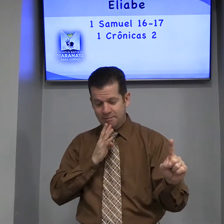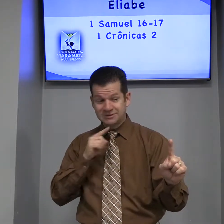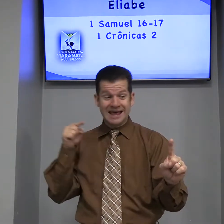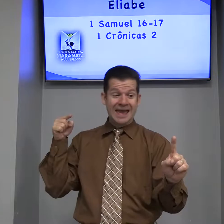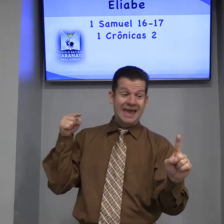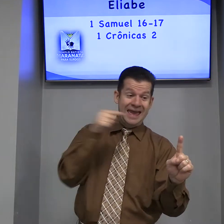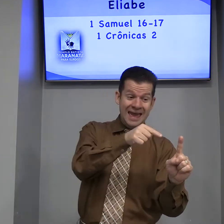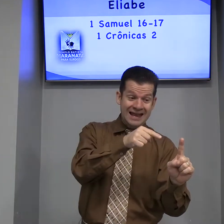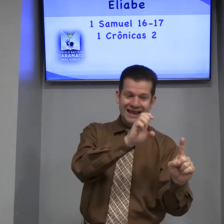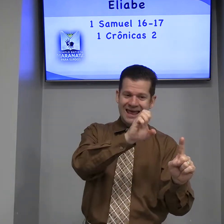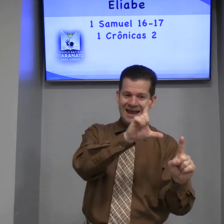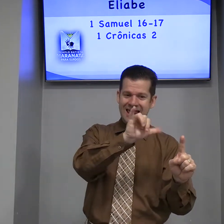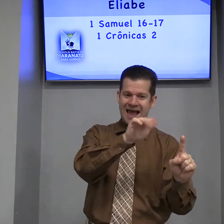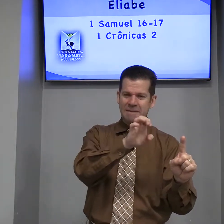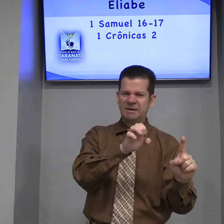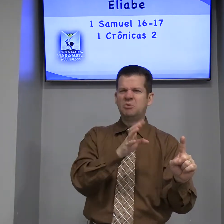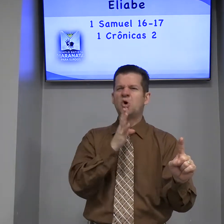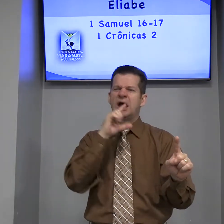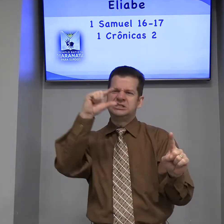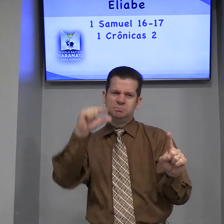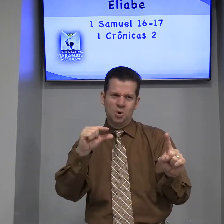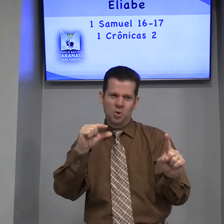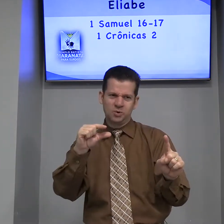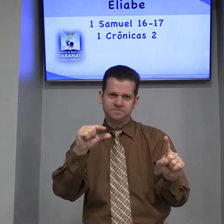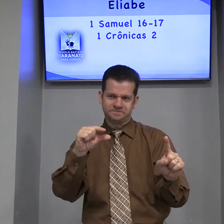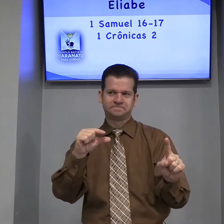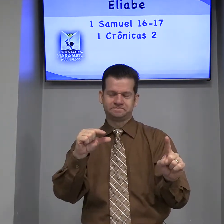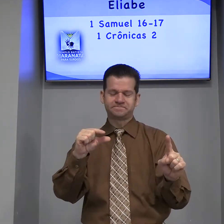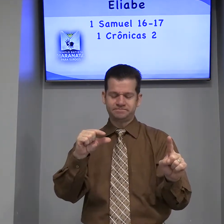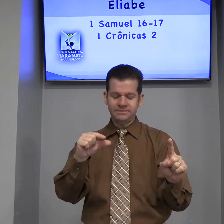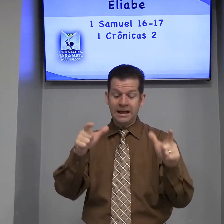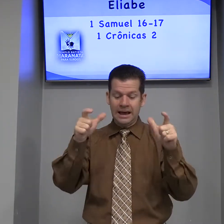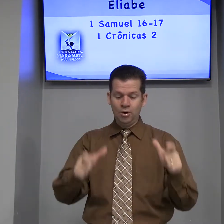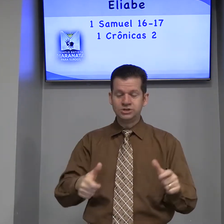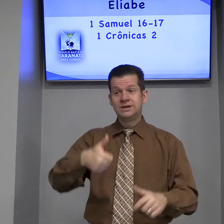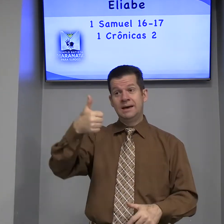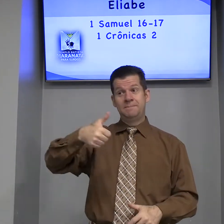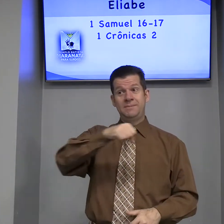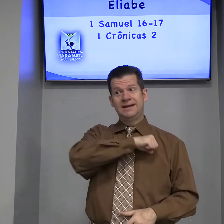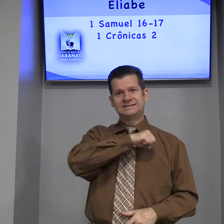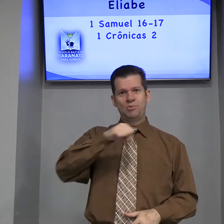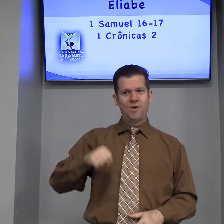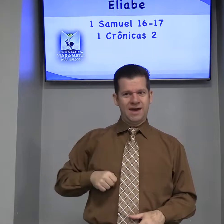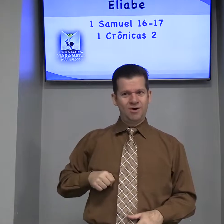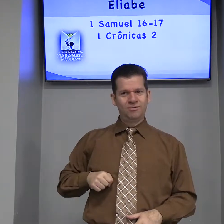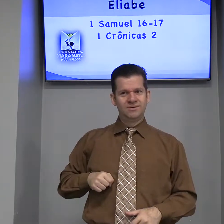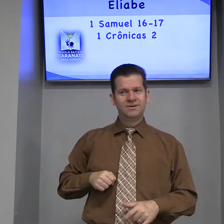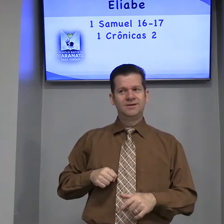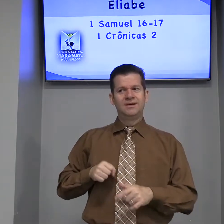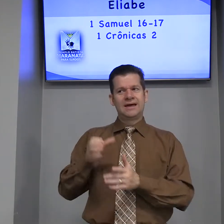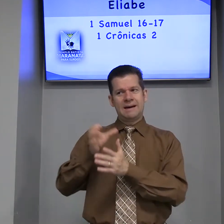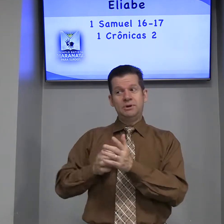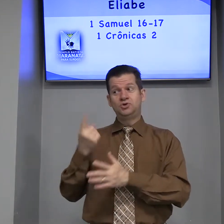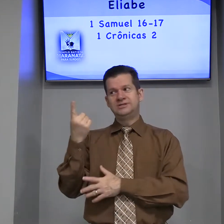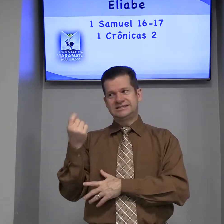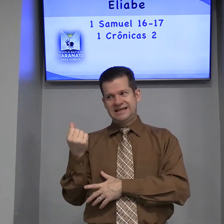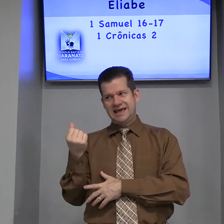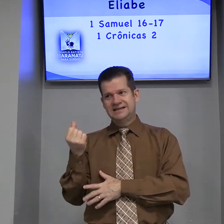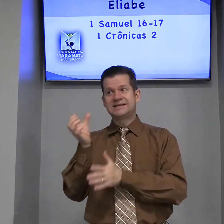conhecemos. Ele, Eliabe, conhece pouco. Aonde? 1 Samuel, capítulo 16,